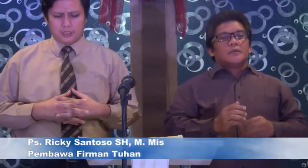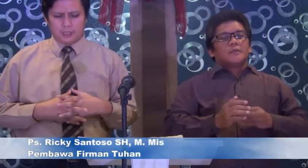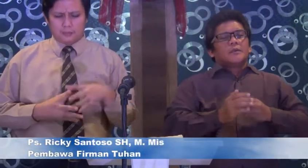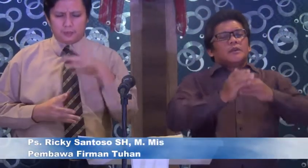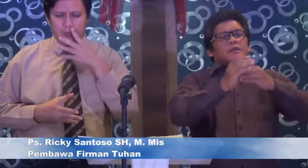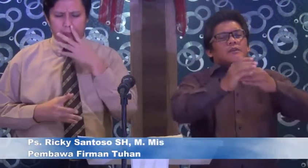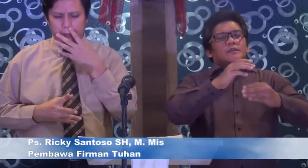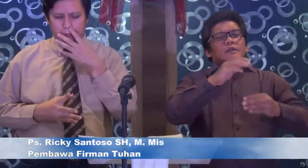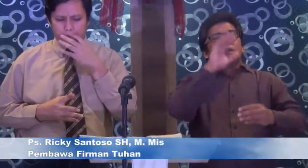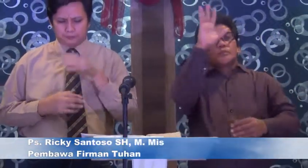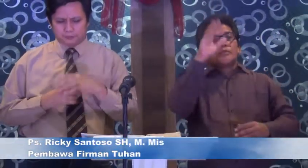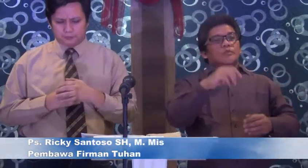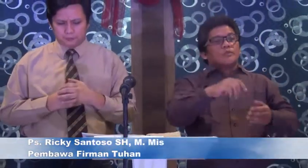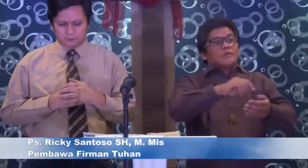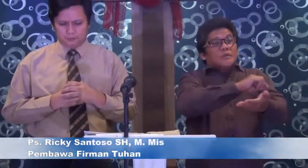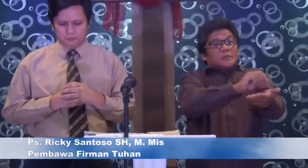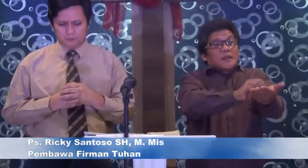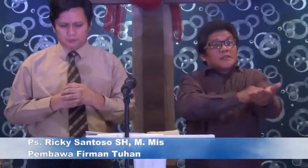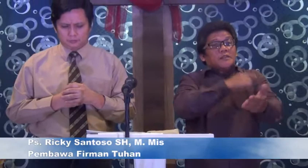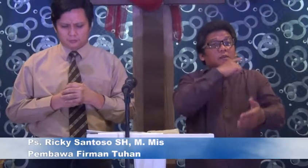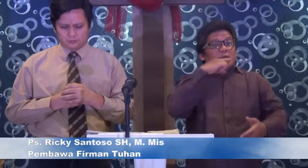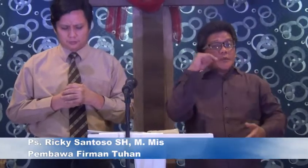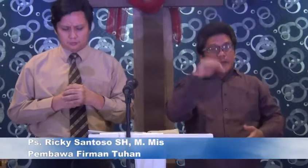penyertaan-Mu sepanjang minggu ini.